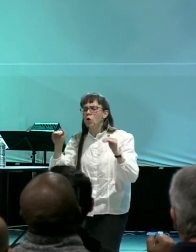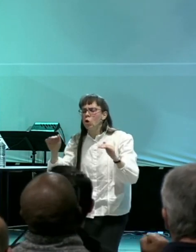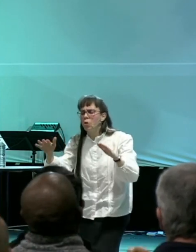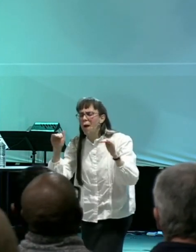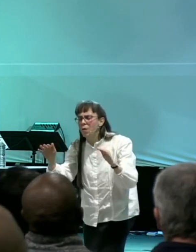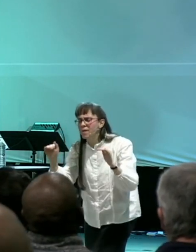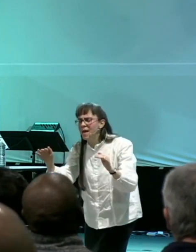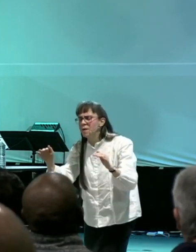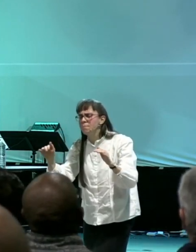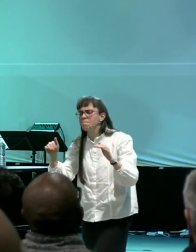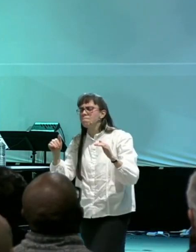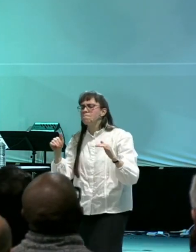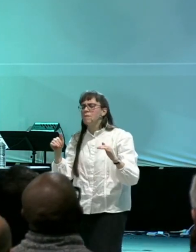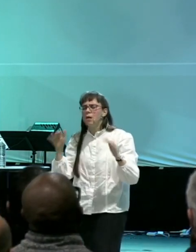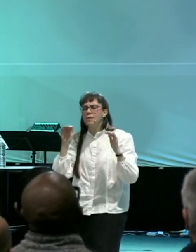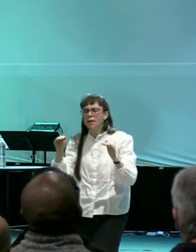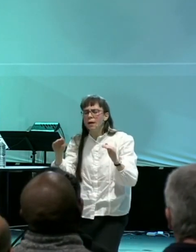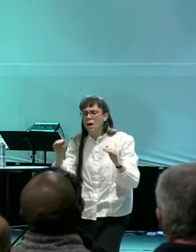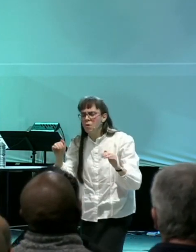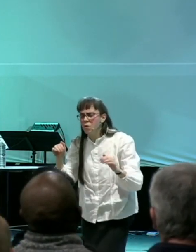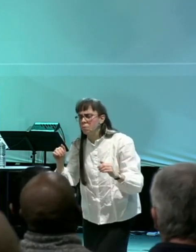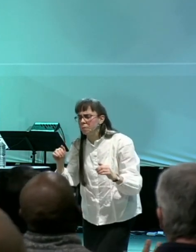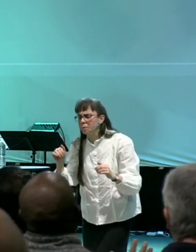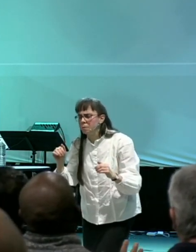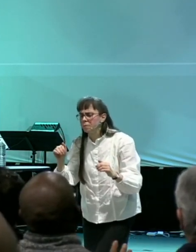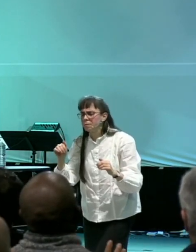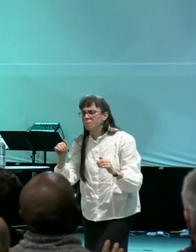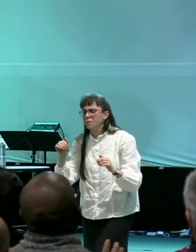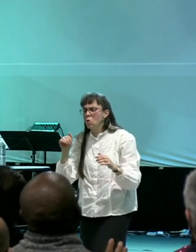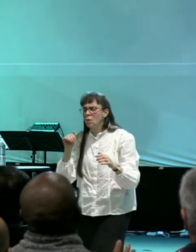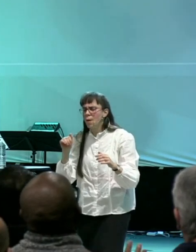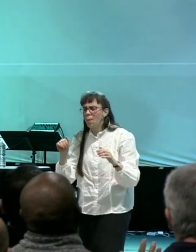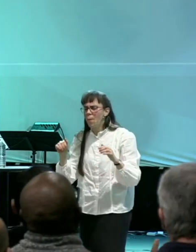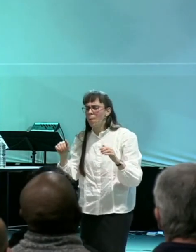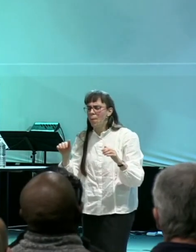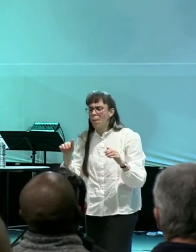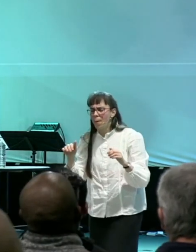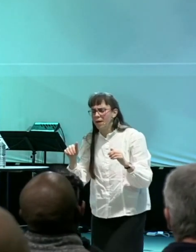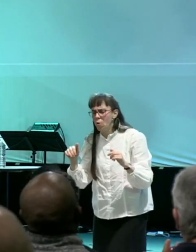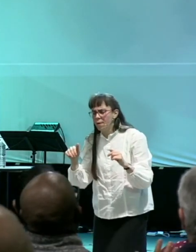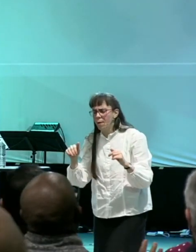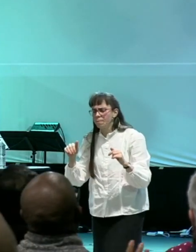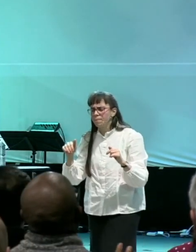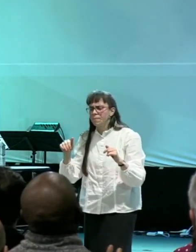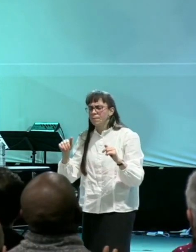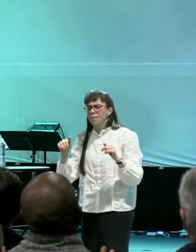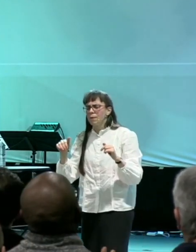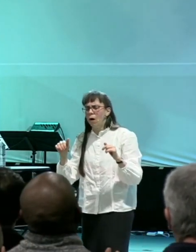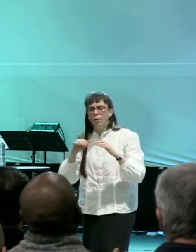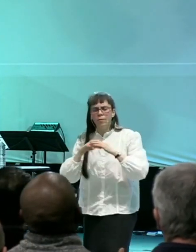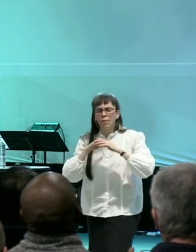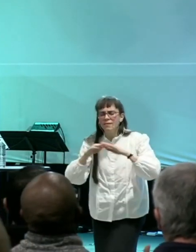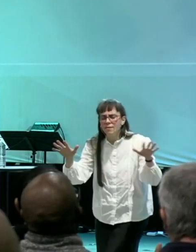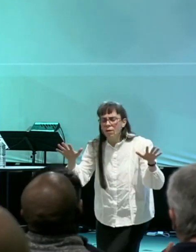puissance de l'ennemi. Rien ne peut te nuire. Nothing can harm you. Moko bradam bache kababa basoko. Tout le reste n'est que